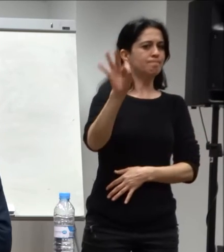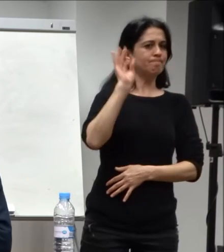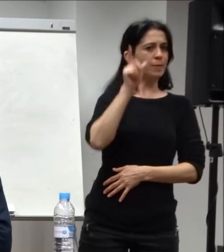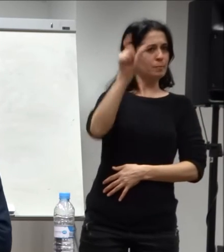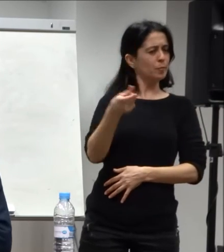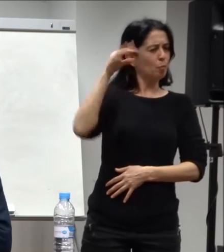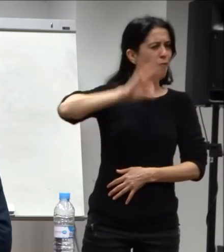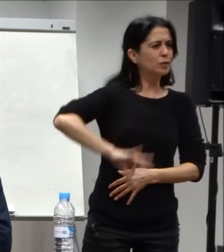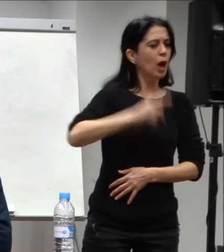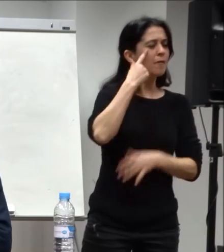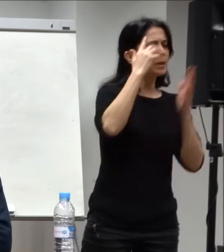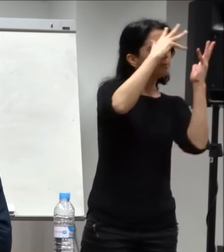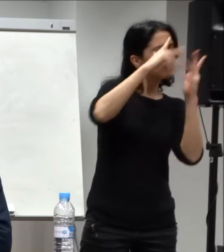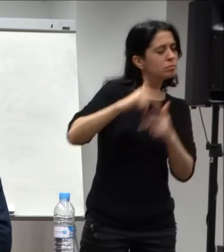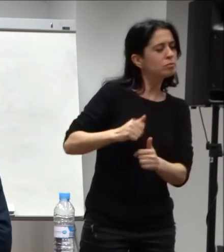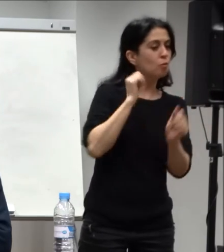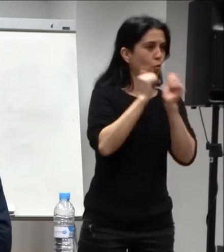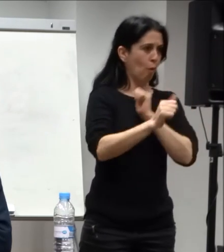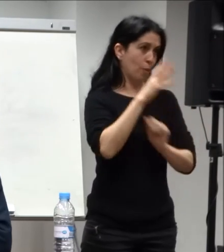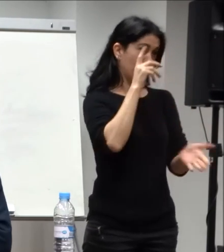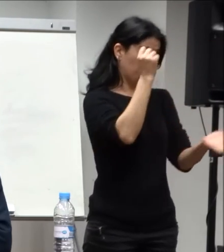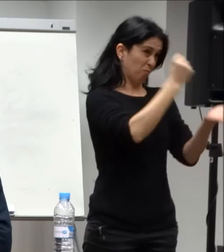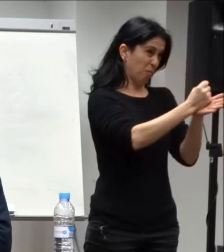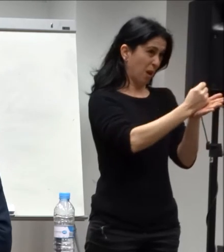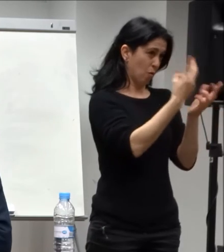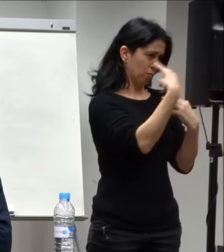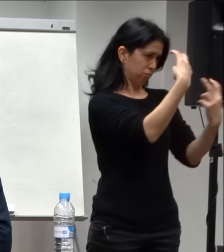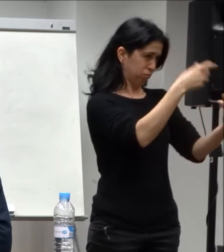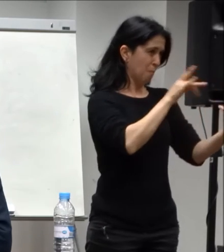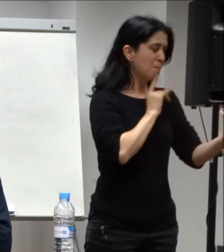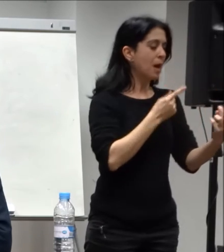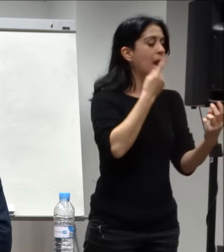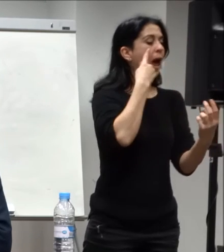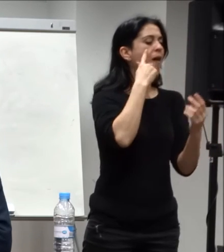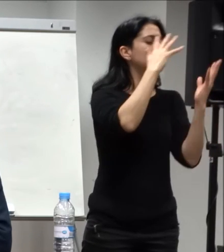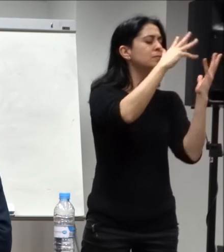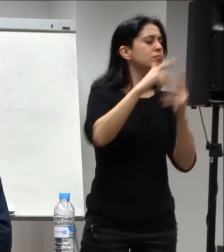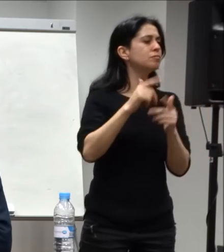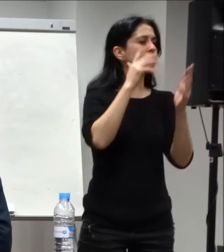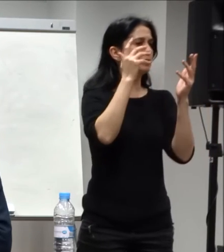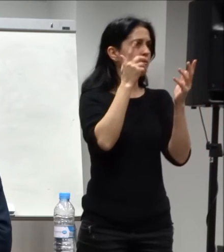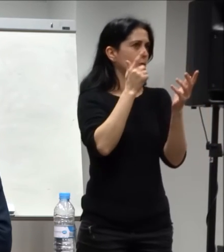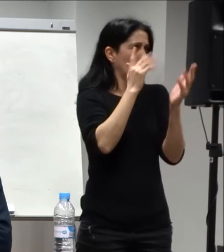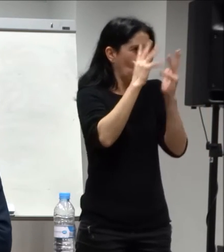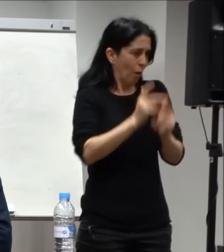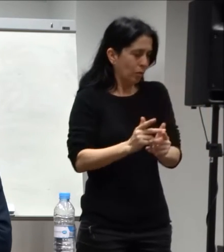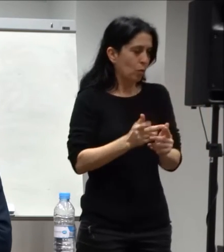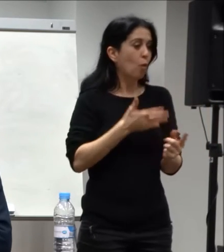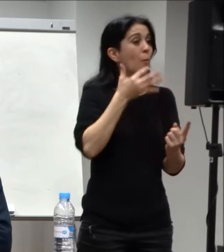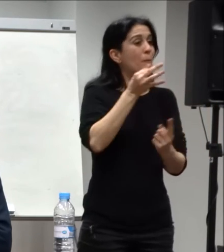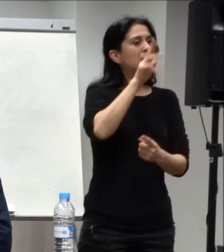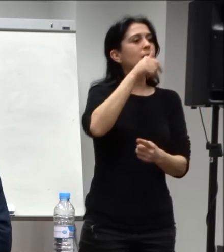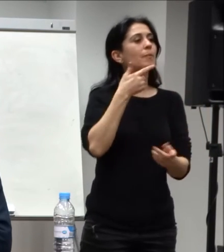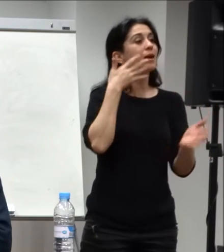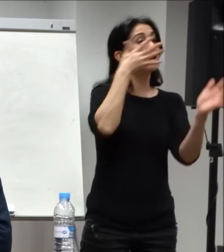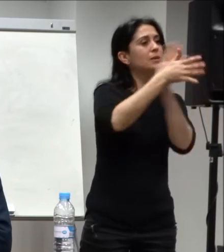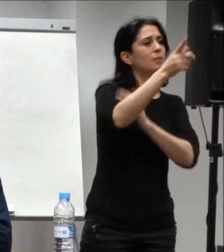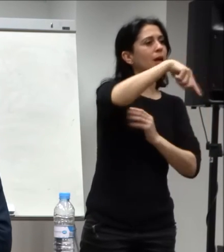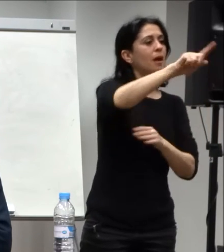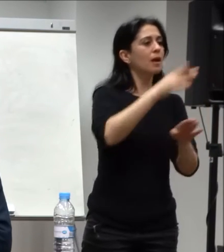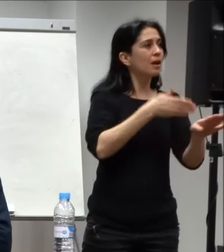banco por haber aplicado una cláusula abusiva, también os indicaremos dónde podéis acudir, ¿vale?, para